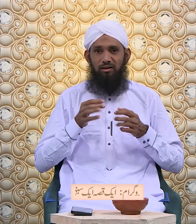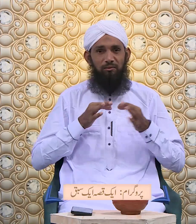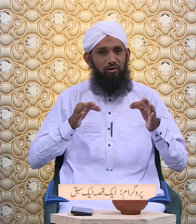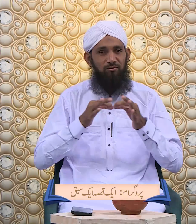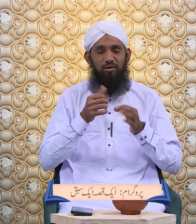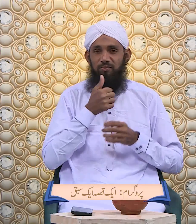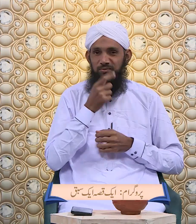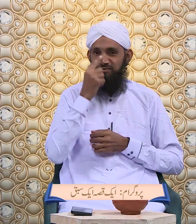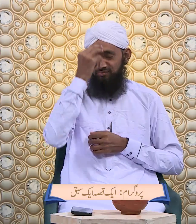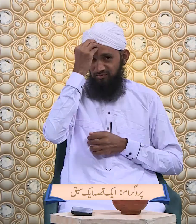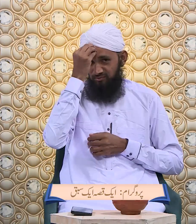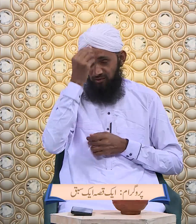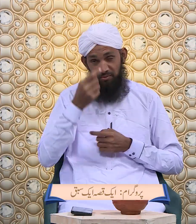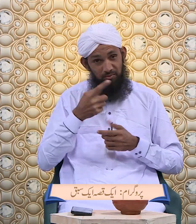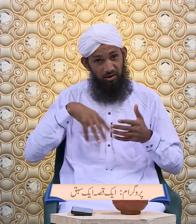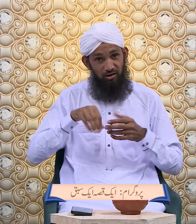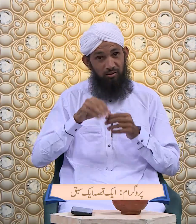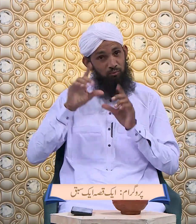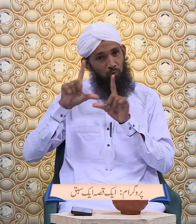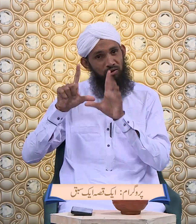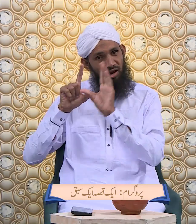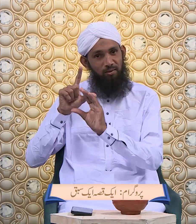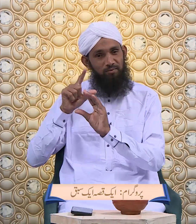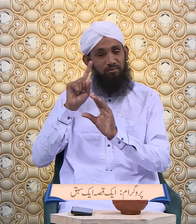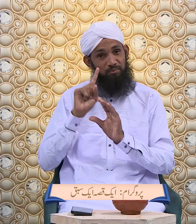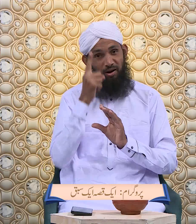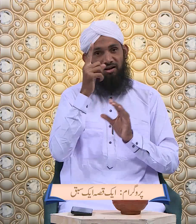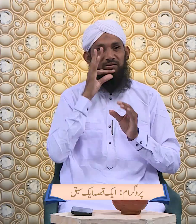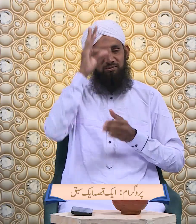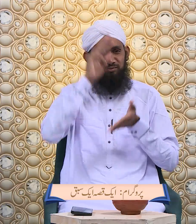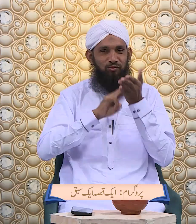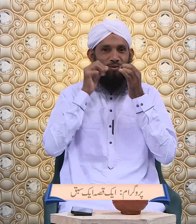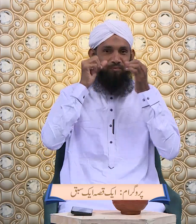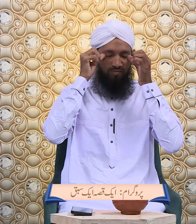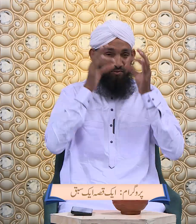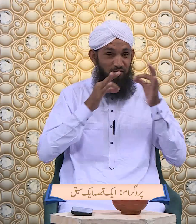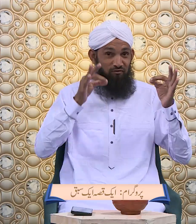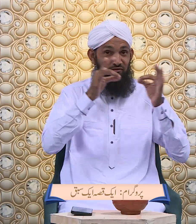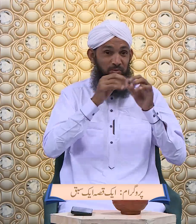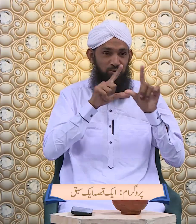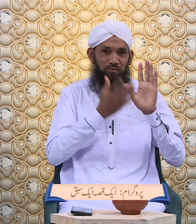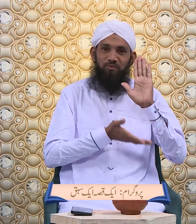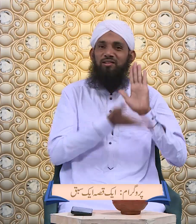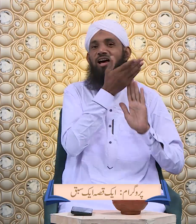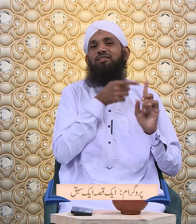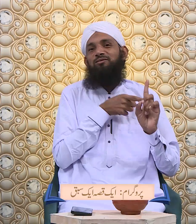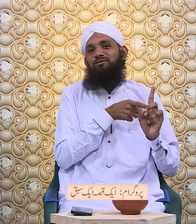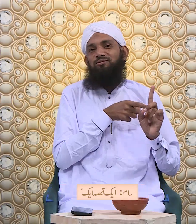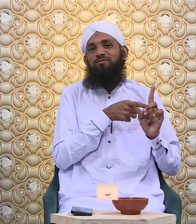اور اولاد سے بھی زیادہ محبوب اہل بیت کرام ہونے چاہیے ان مبارک حسنیوں کی محبت سید عالم صلی اللہ علیہ